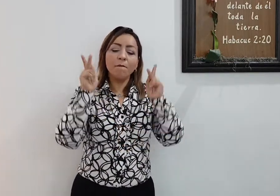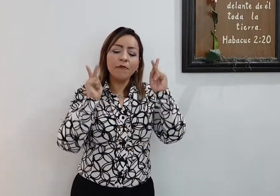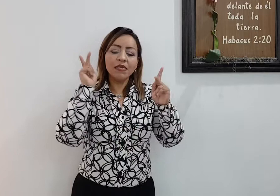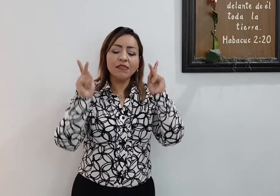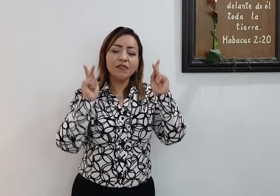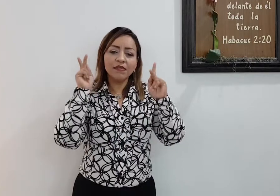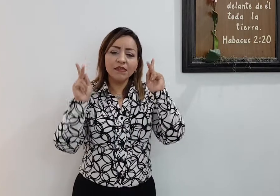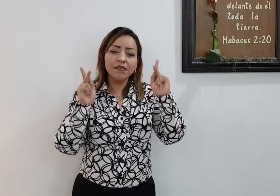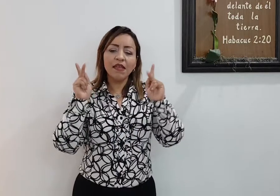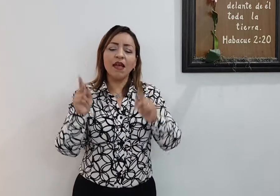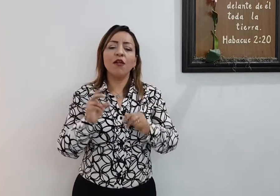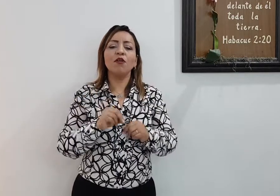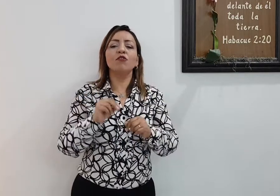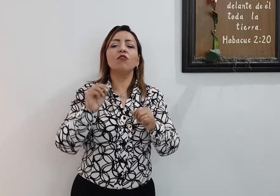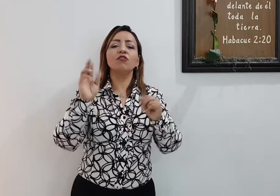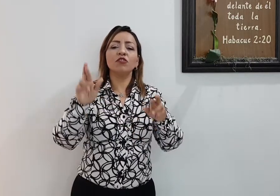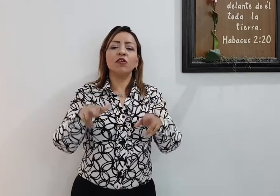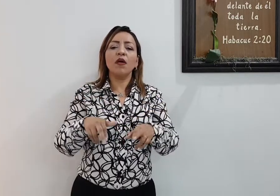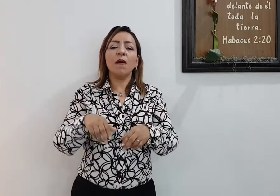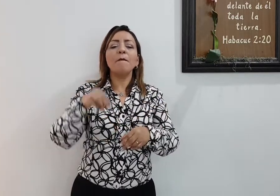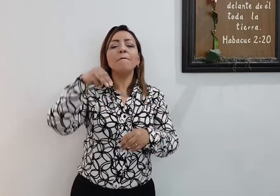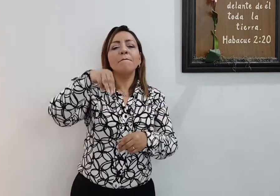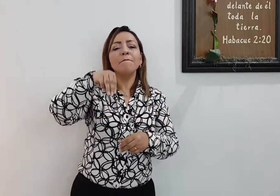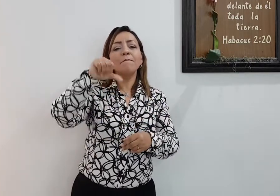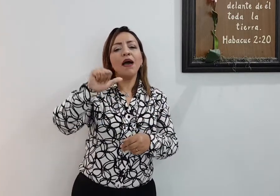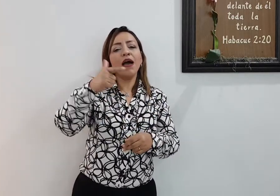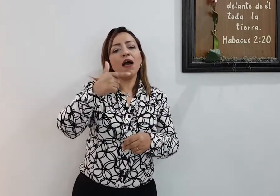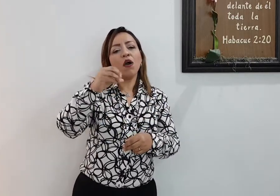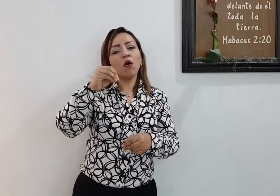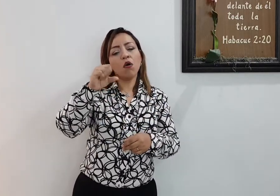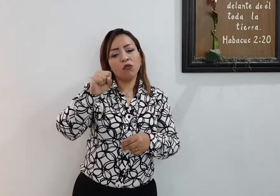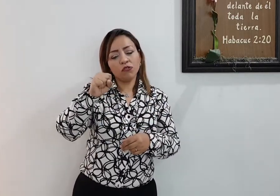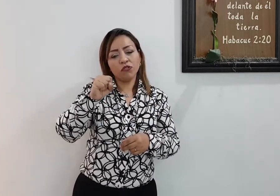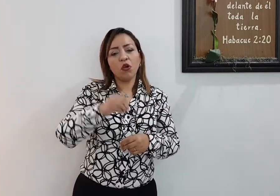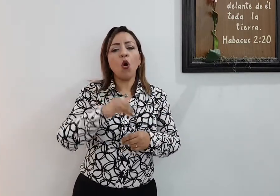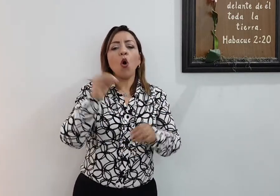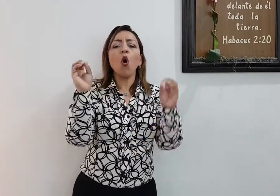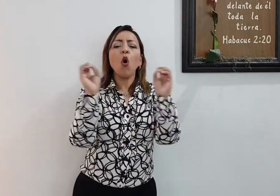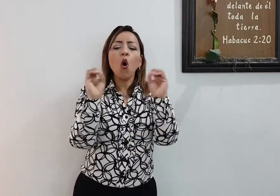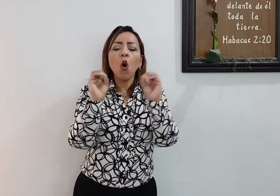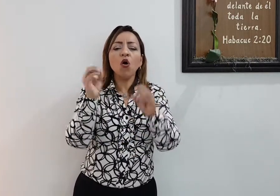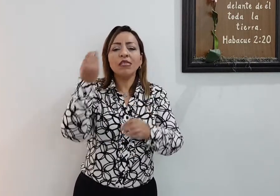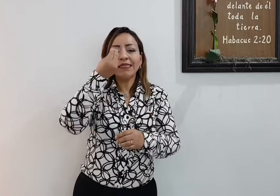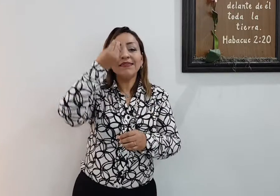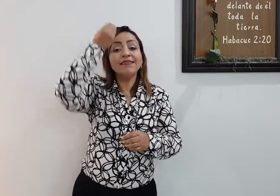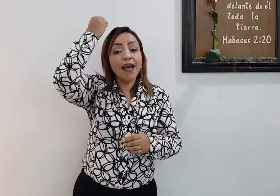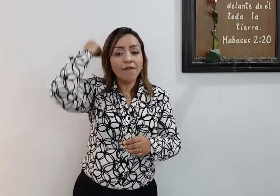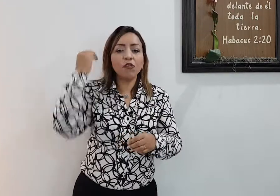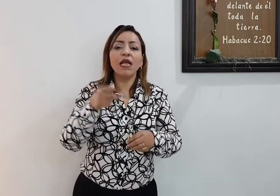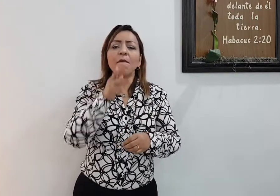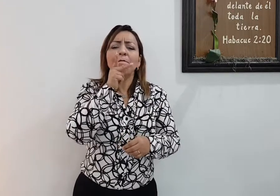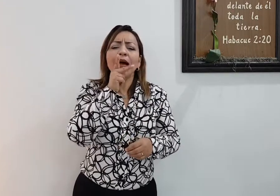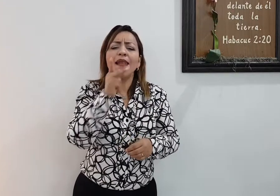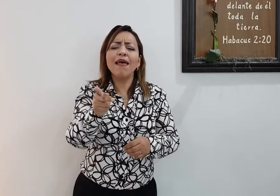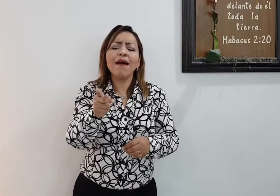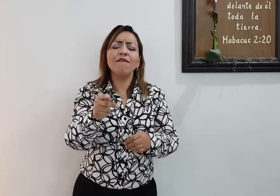darle al Señor lo mejor de lo mejor, ¿verdad? 3 cosas que veíamos. Muy bien. En el segundo domingo del